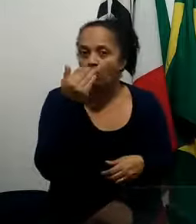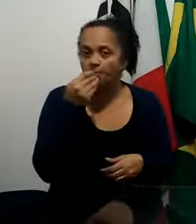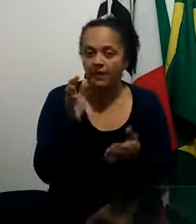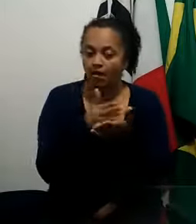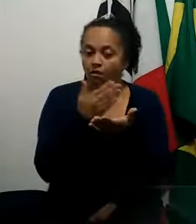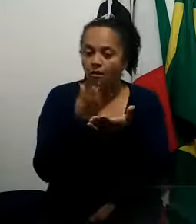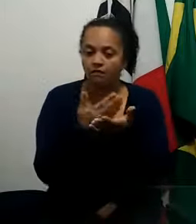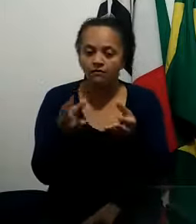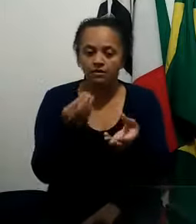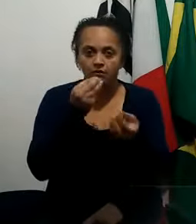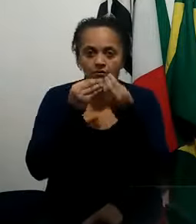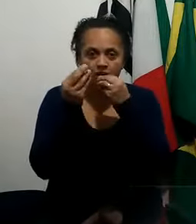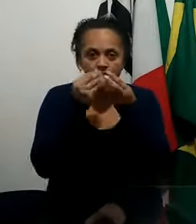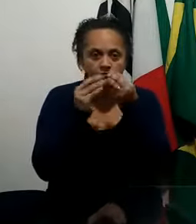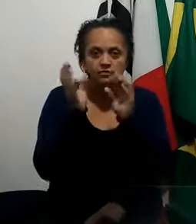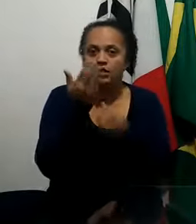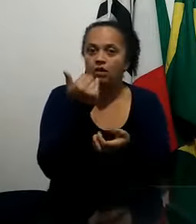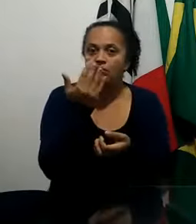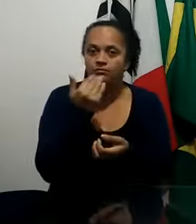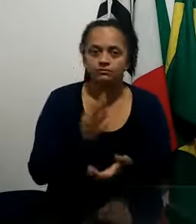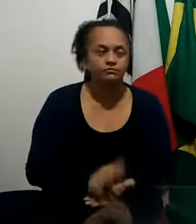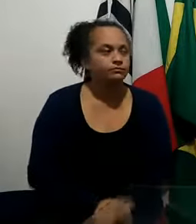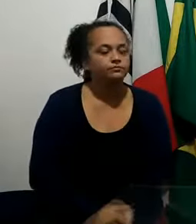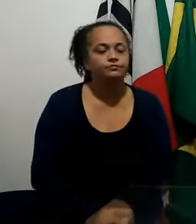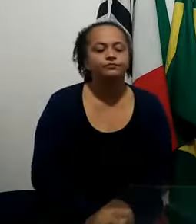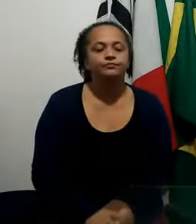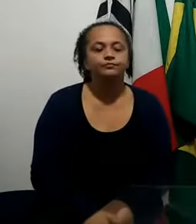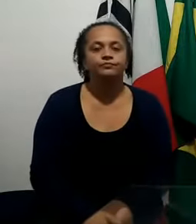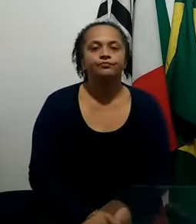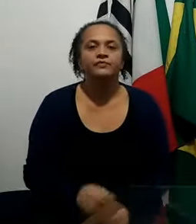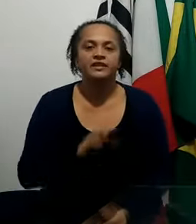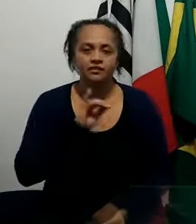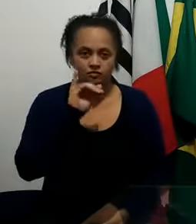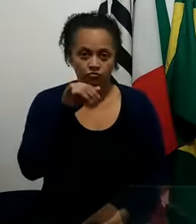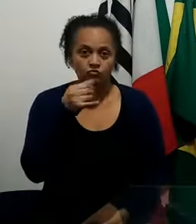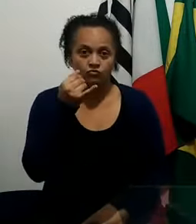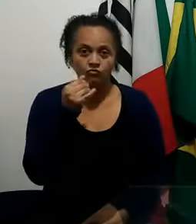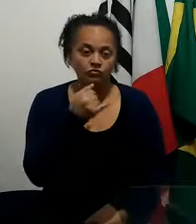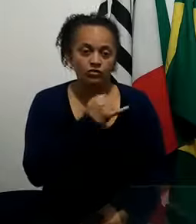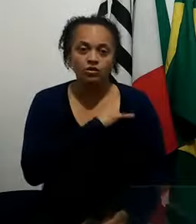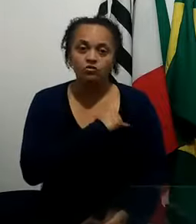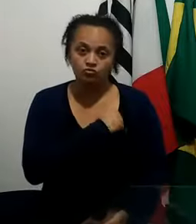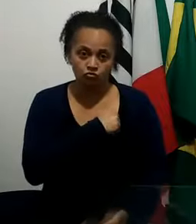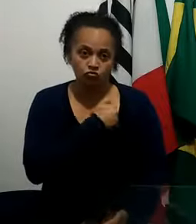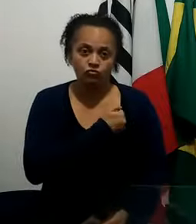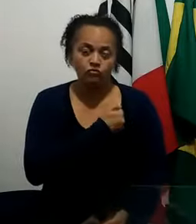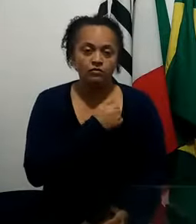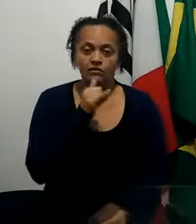o livro, um livrinho. E João diz que ele foi doce na boca, mas o livrinho foi amargo